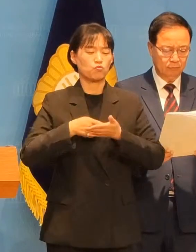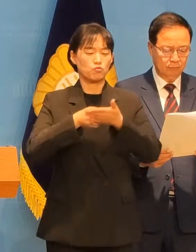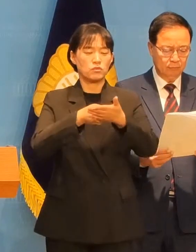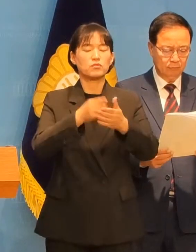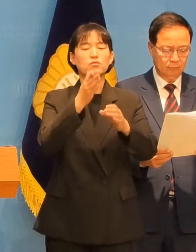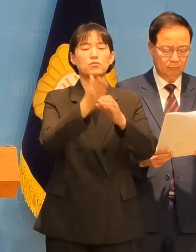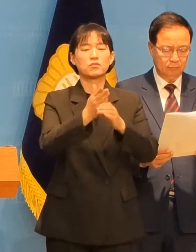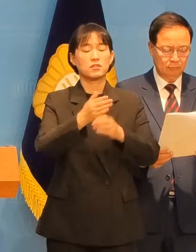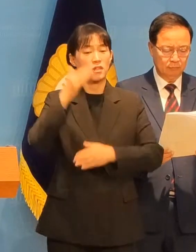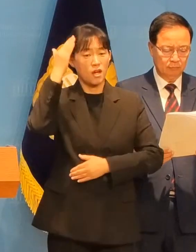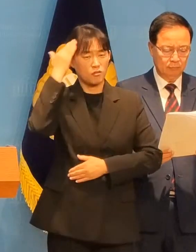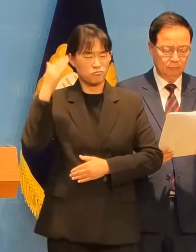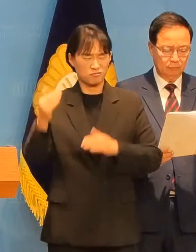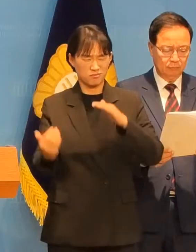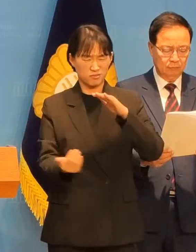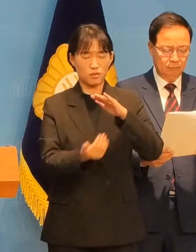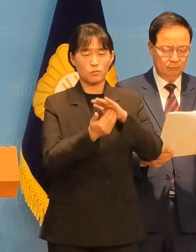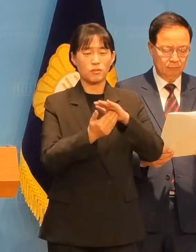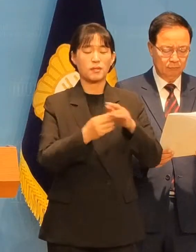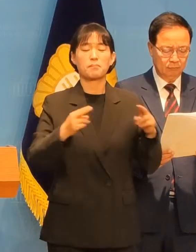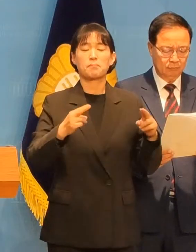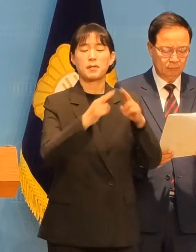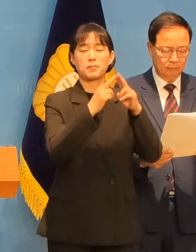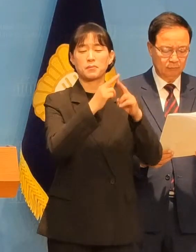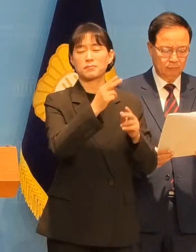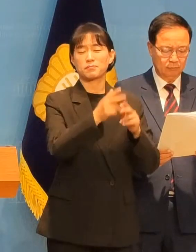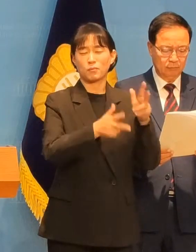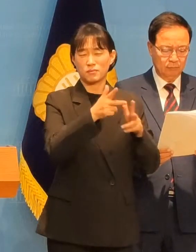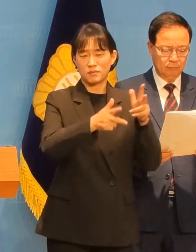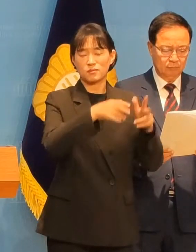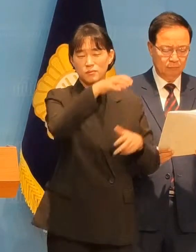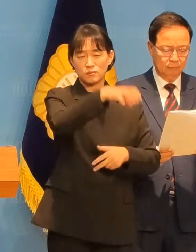국내 최대의 반도체 생산 거점으로